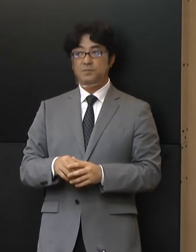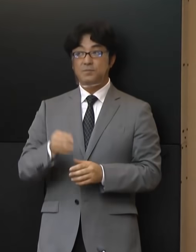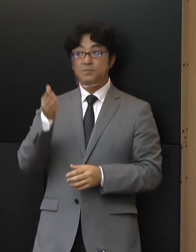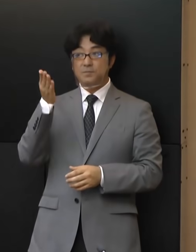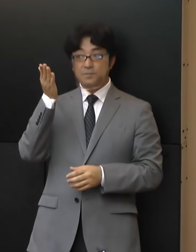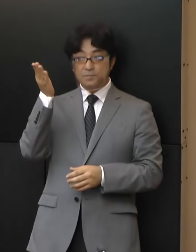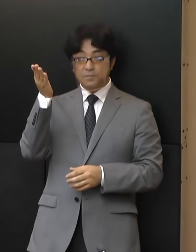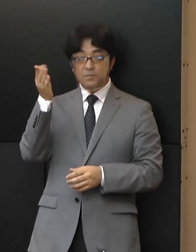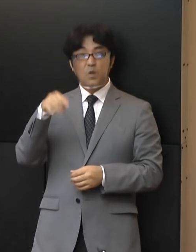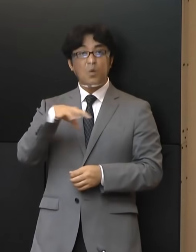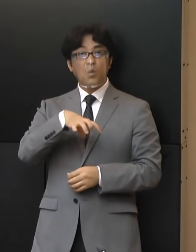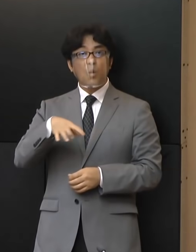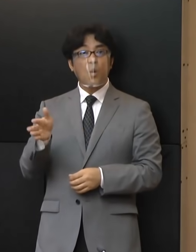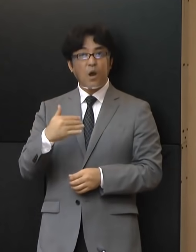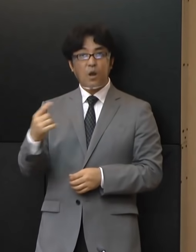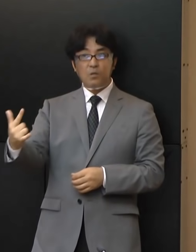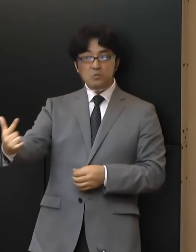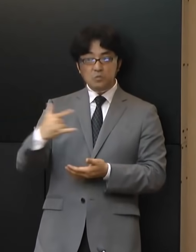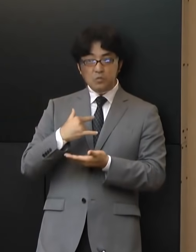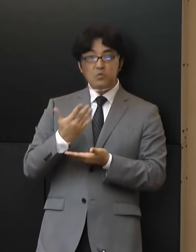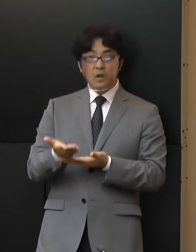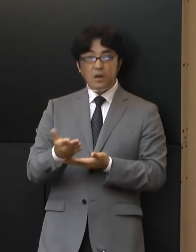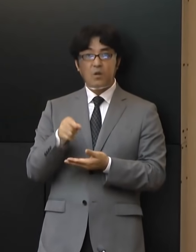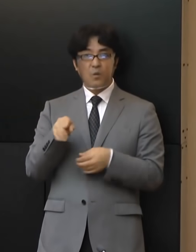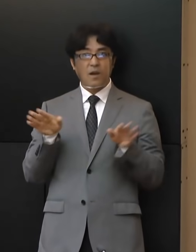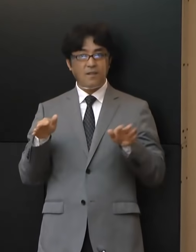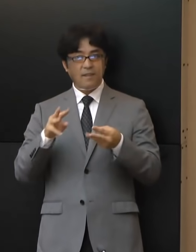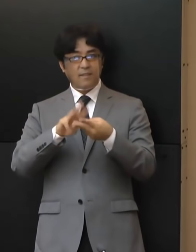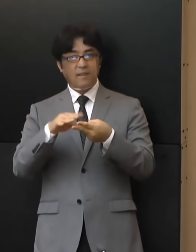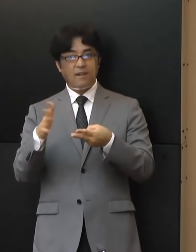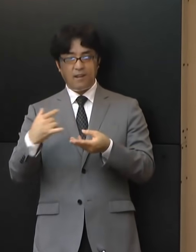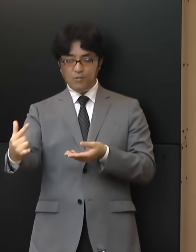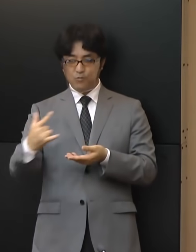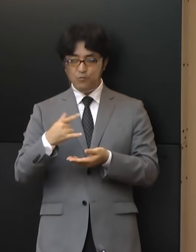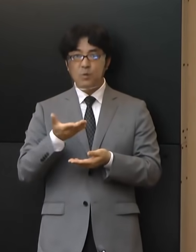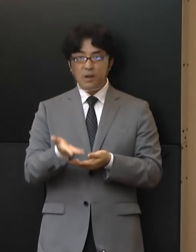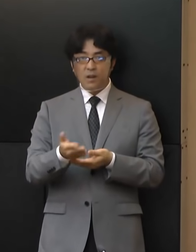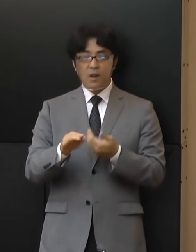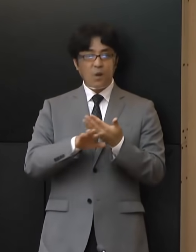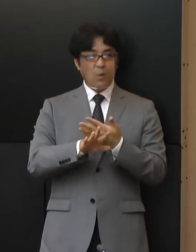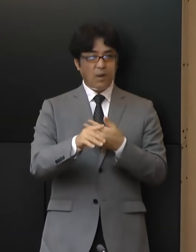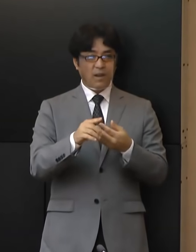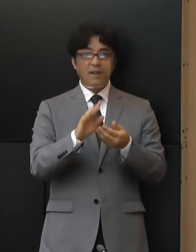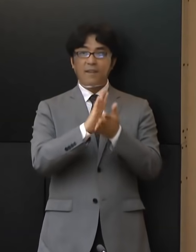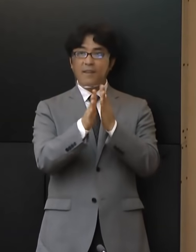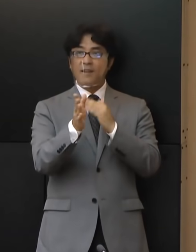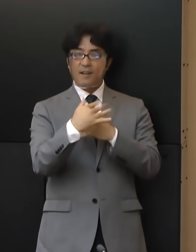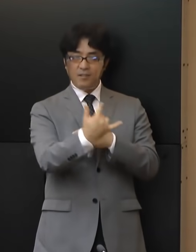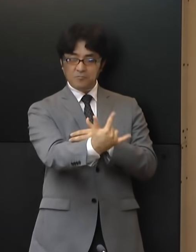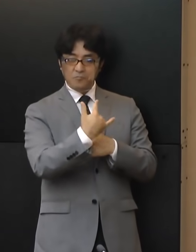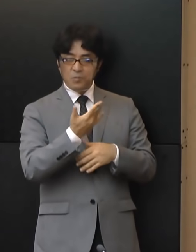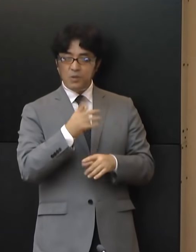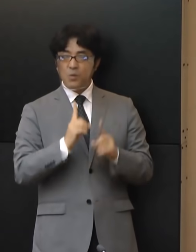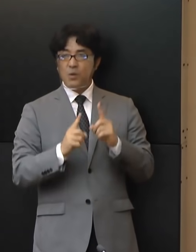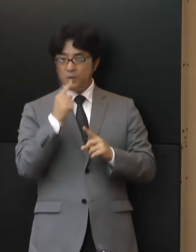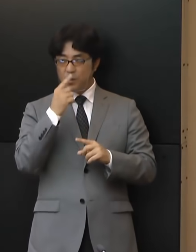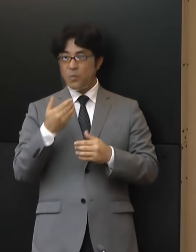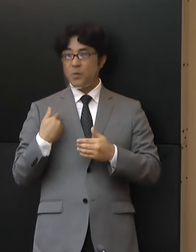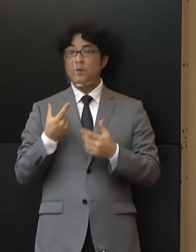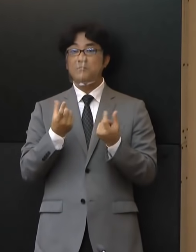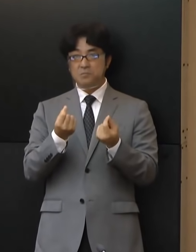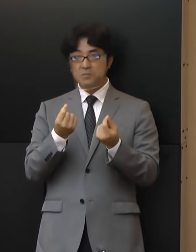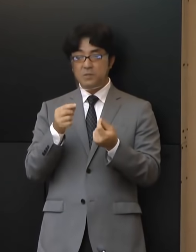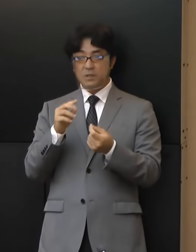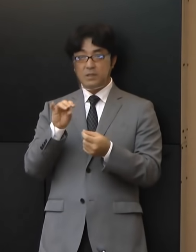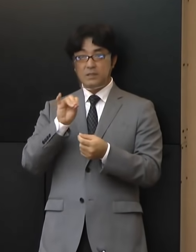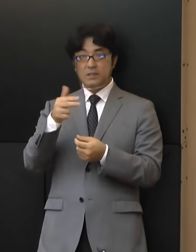どこから来るのかというのは、非常に例えば羽田からとかだと、どの地域で来てるかなんて、非常に難しいと思うんですけれども、知事の考え